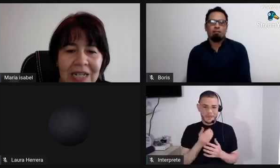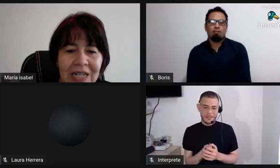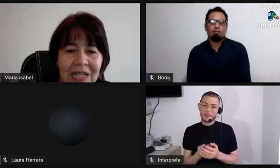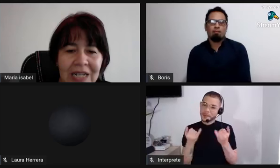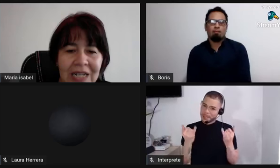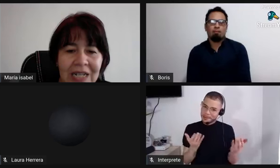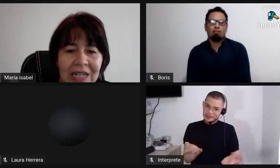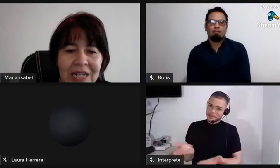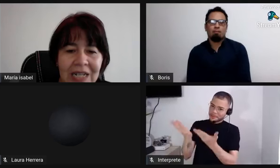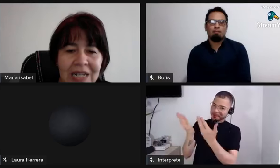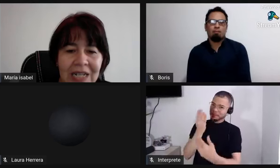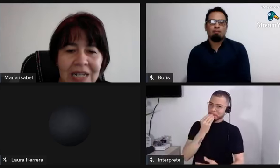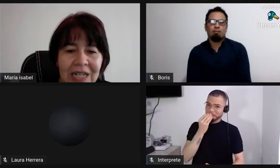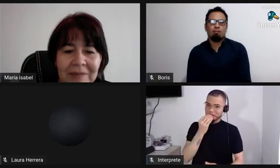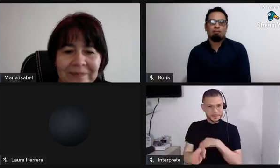palabra.